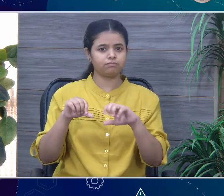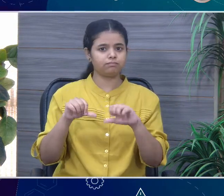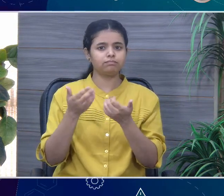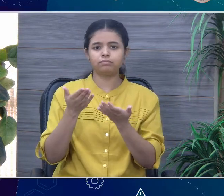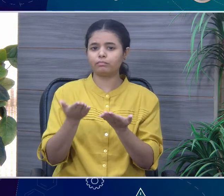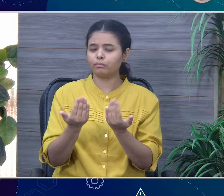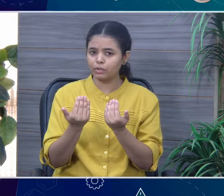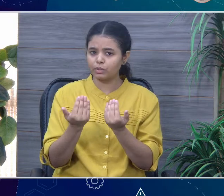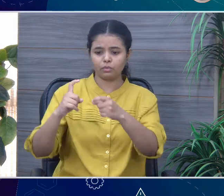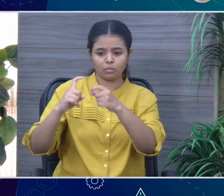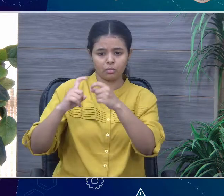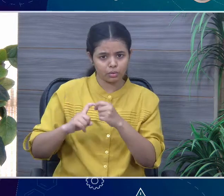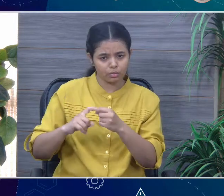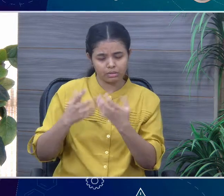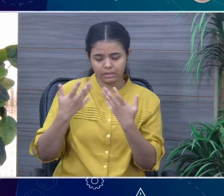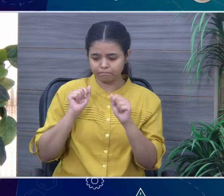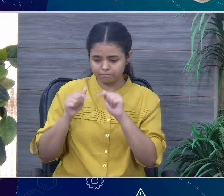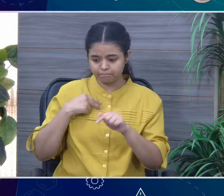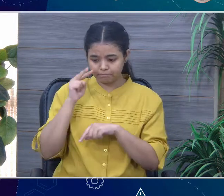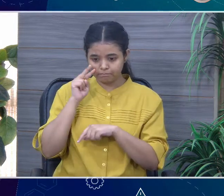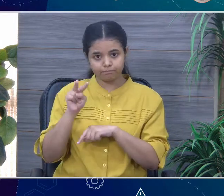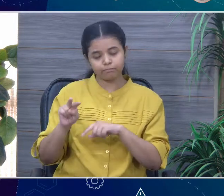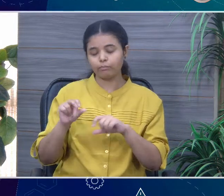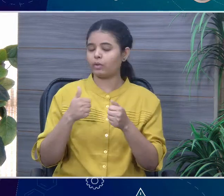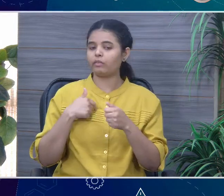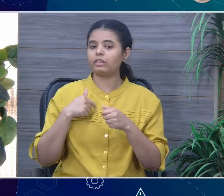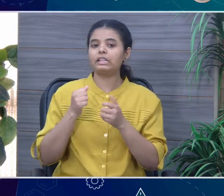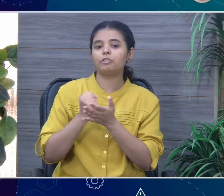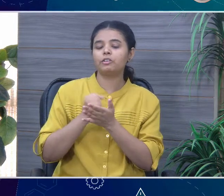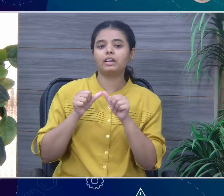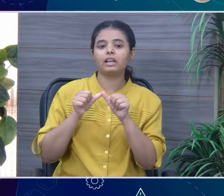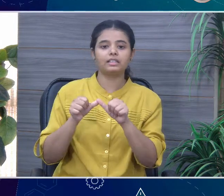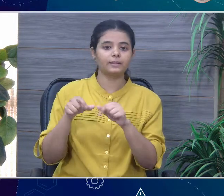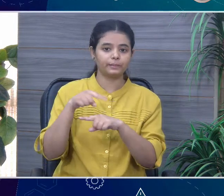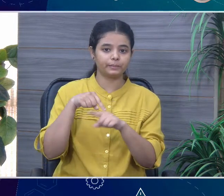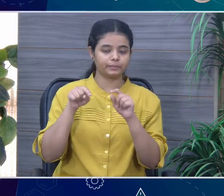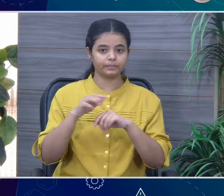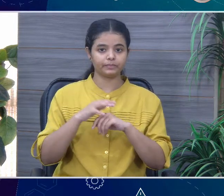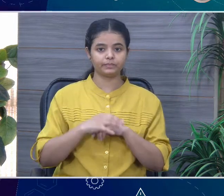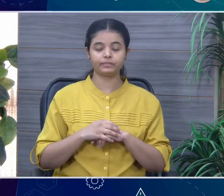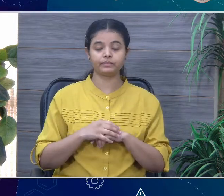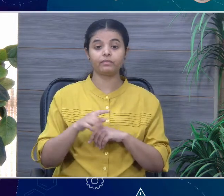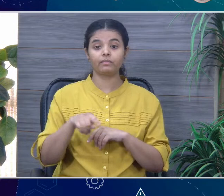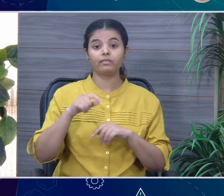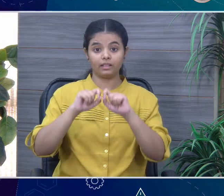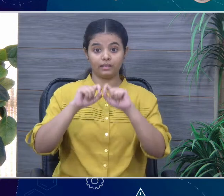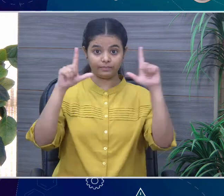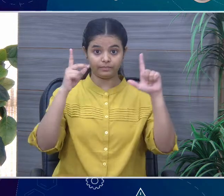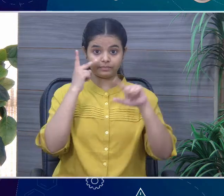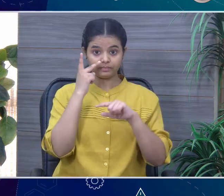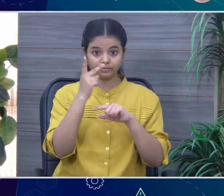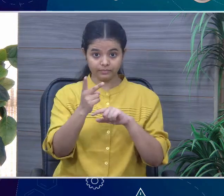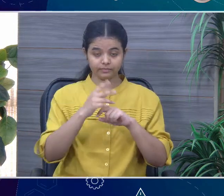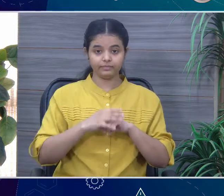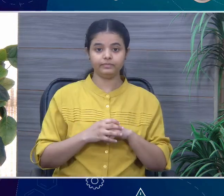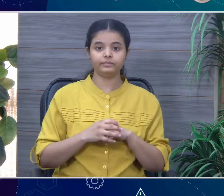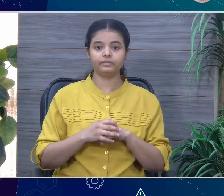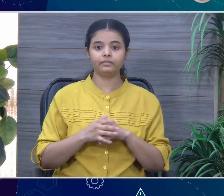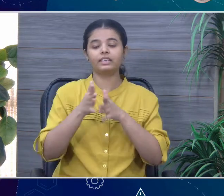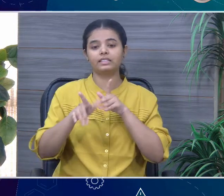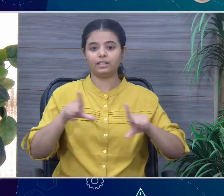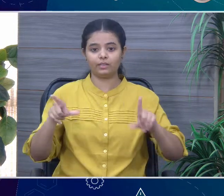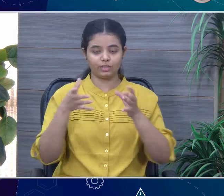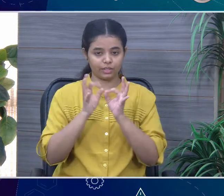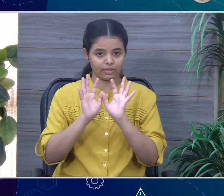कर हम तक पहुंचाएंगे तो भी हम उसे लेने की पूरी कोशिश करेंगे. आप अपनी स्क्रीन पर इस वक्त देख सकते हैं हमारे साथ एक